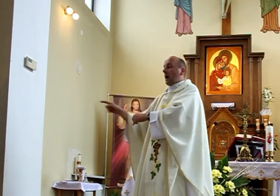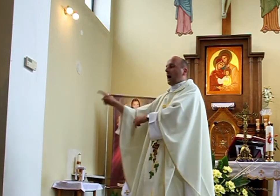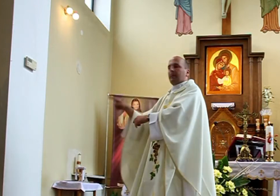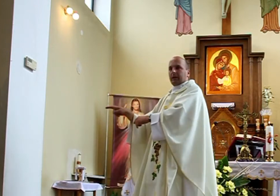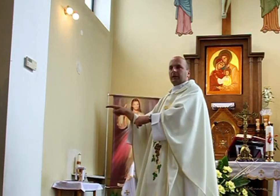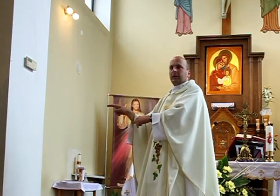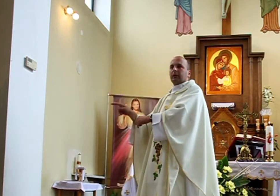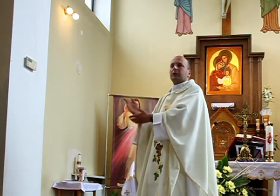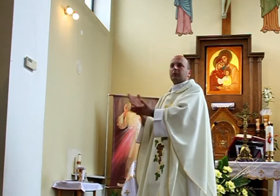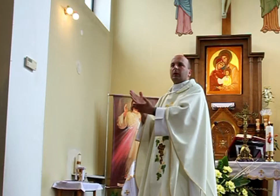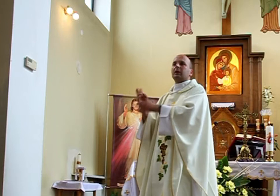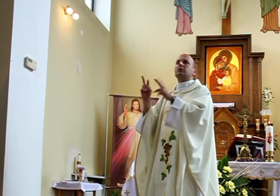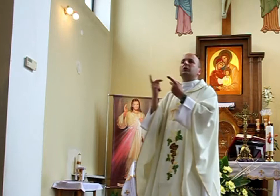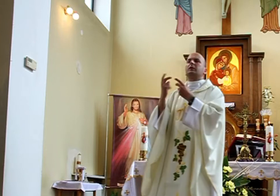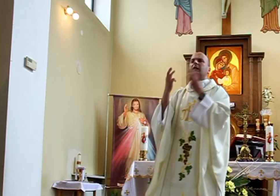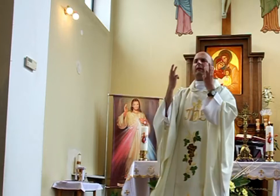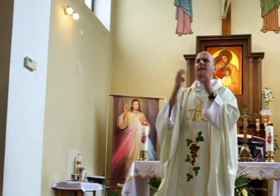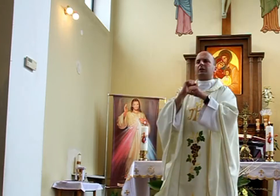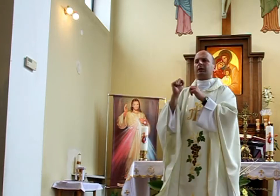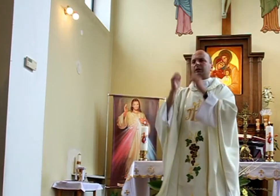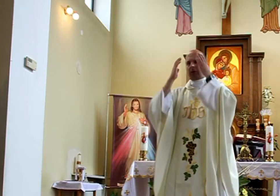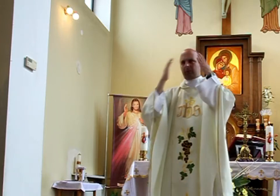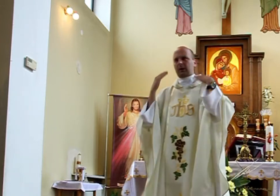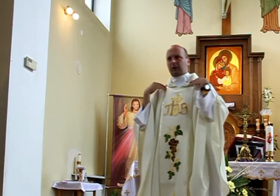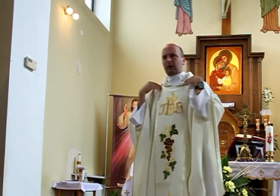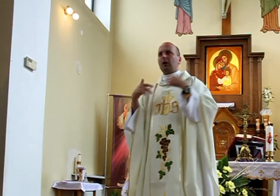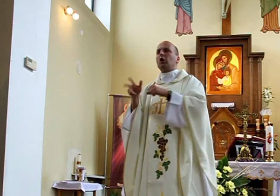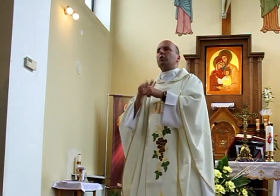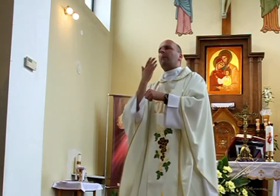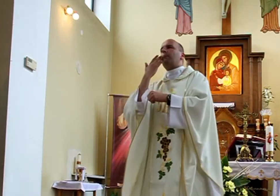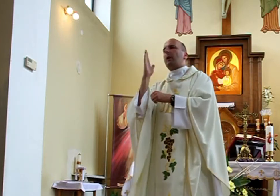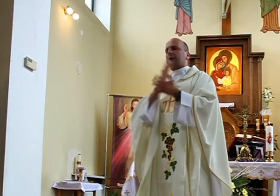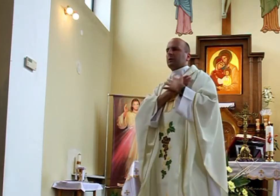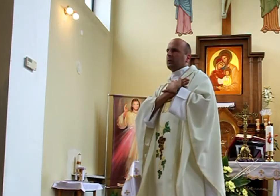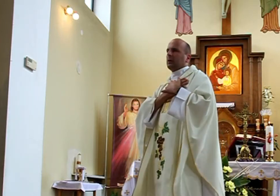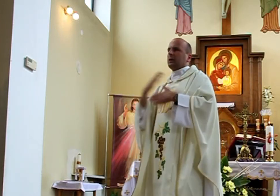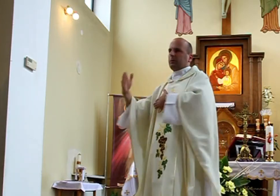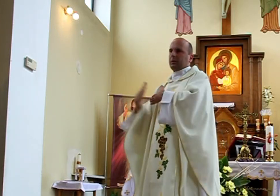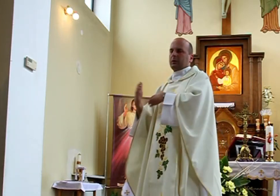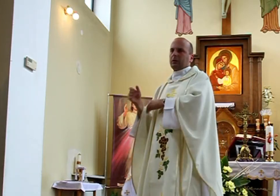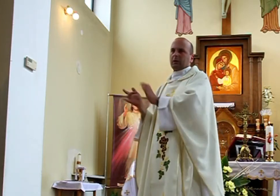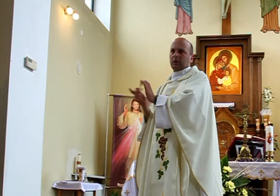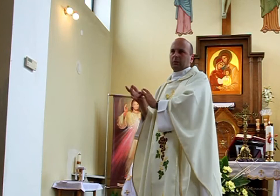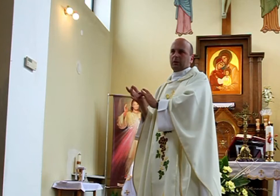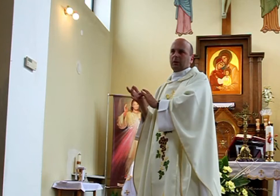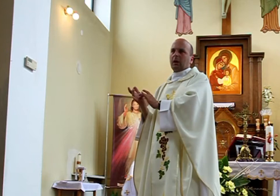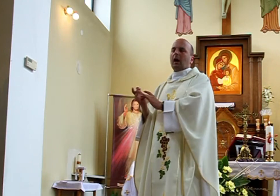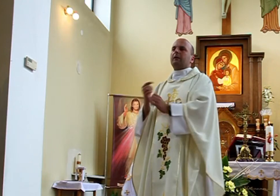A Maryja właśnie pomaga. I stąd taka ważna jest właśnie Maryja, która bardzo jest blisko Jezusa. A więc